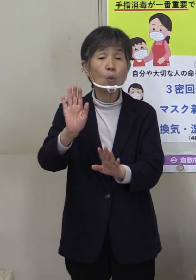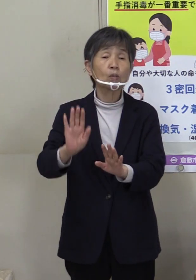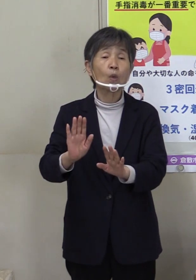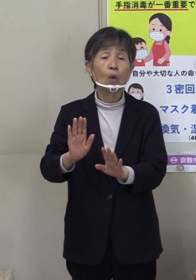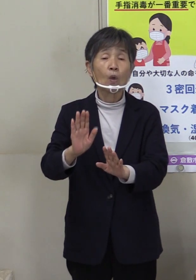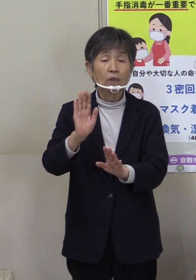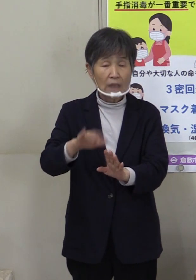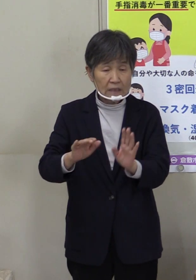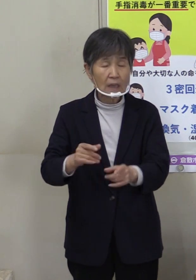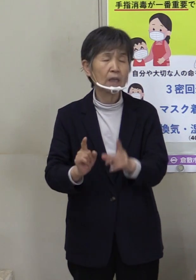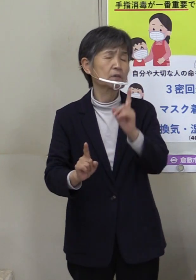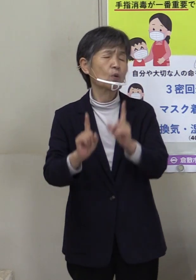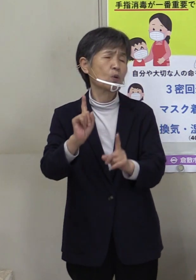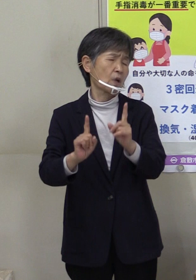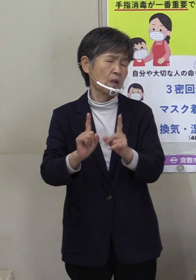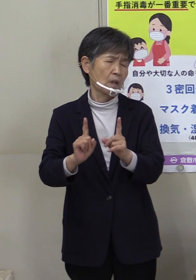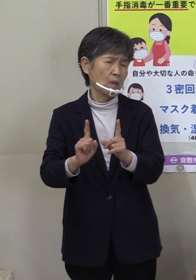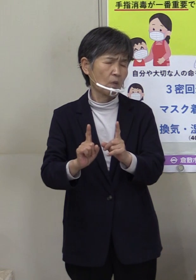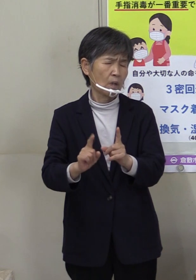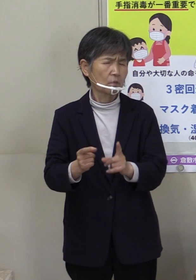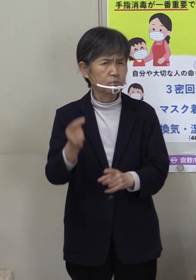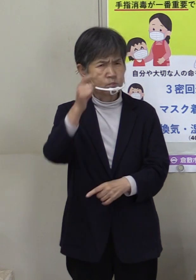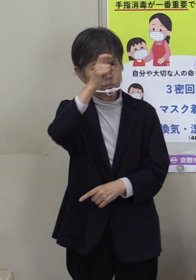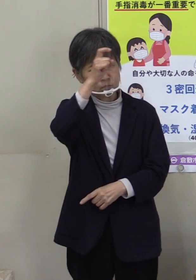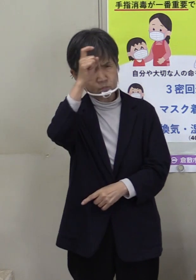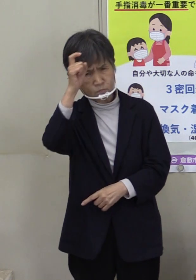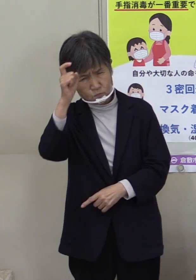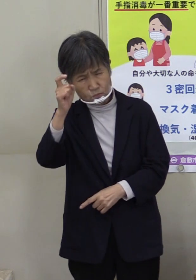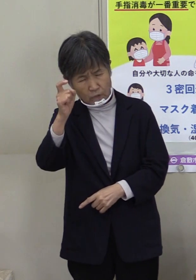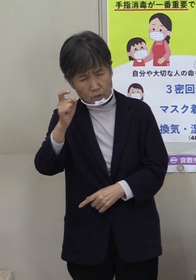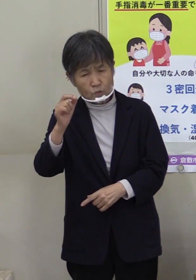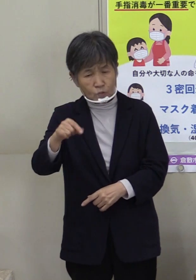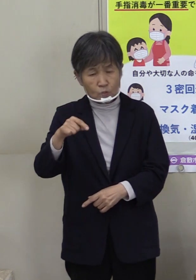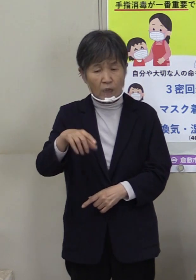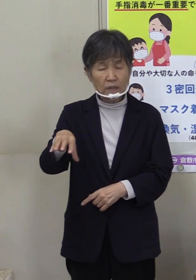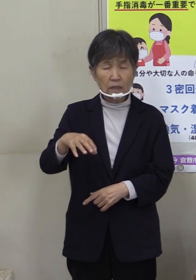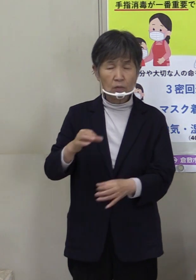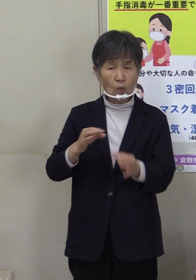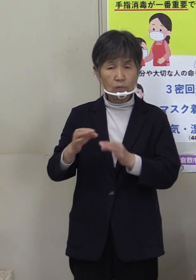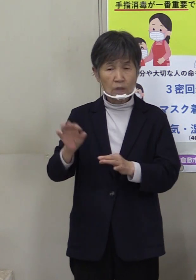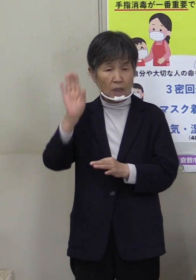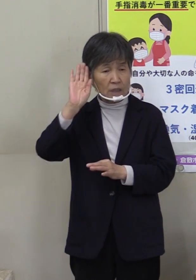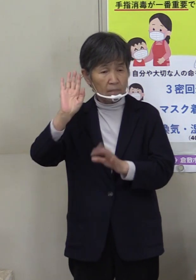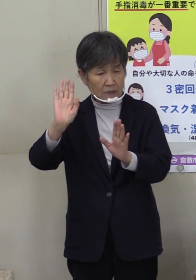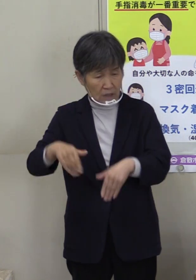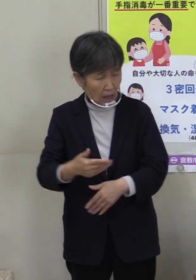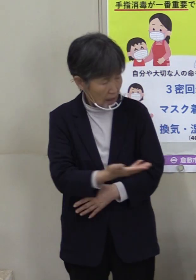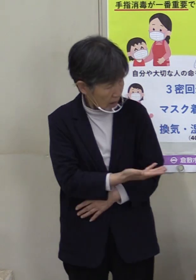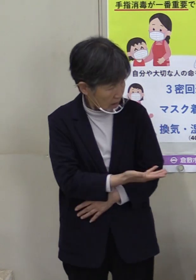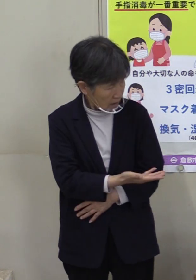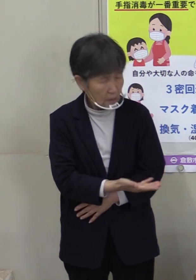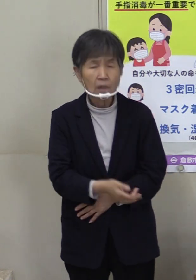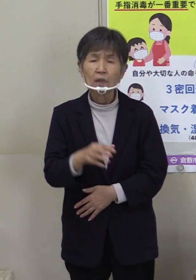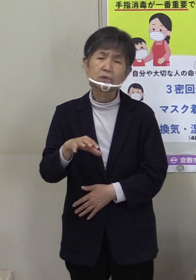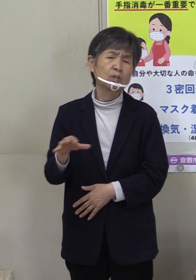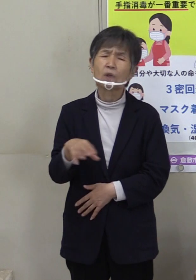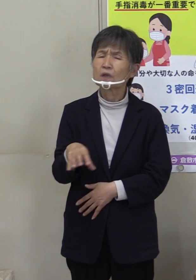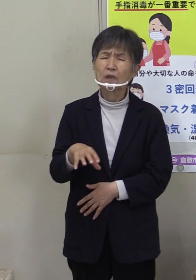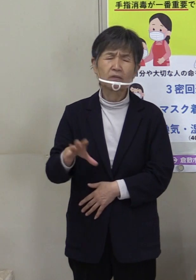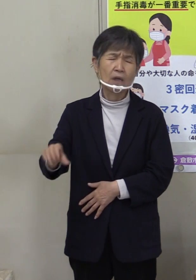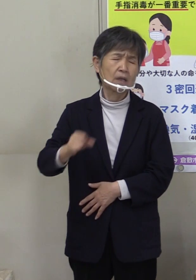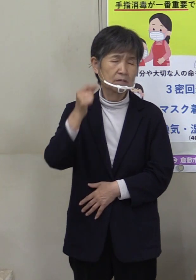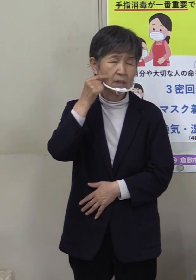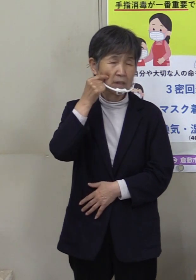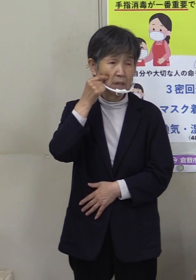のかどうなのかというのは非常に疑問なんですが、っていう、そのあたりはお店から何か聞かれてます。 すみません、そのあたりのことは把握はできており